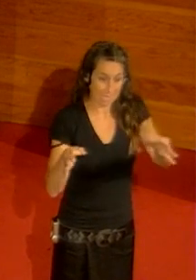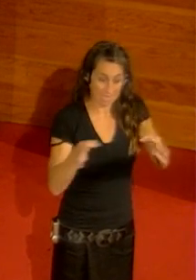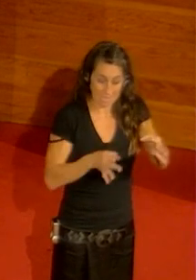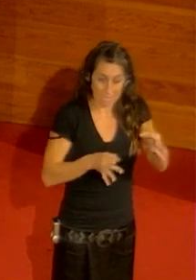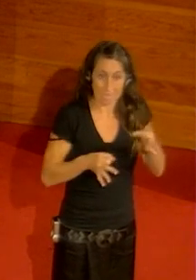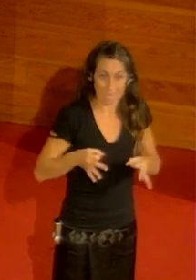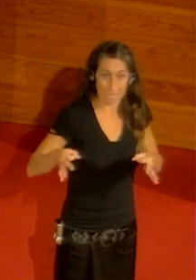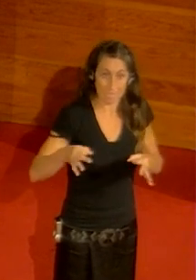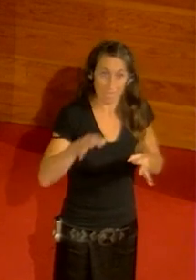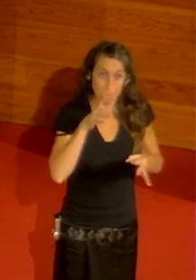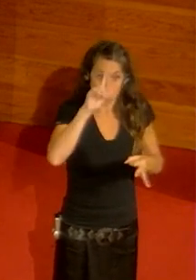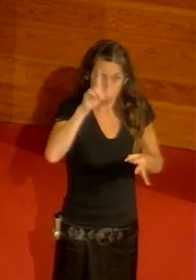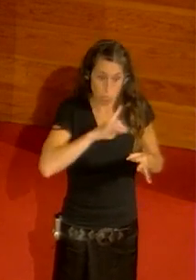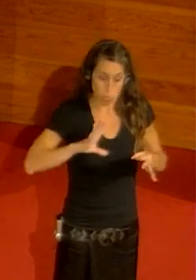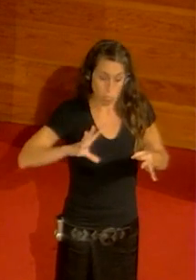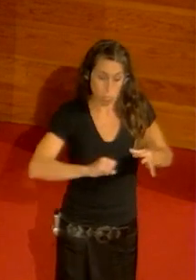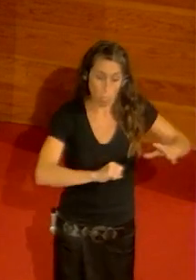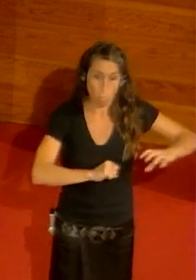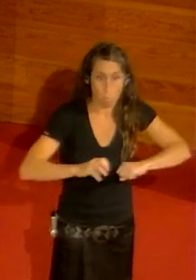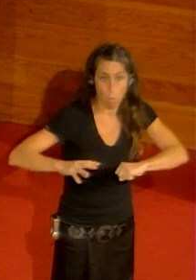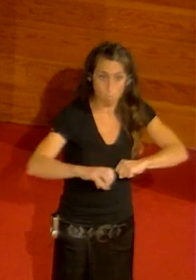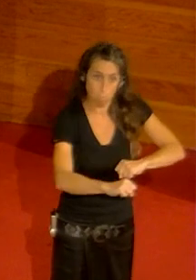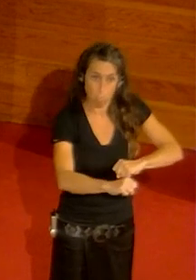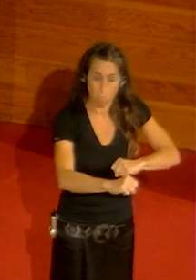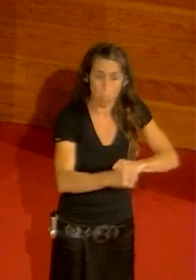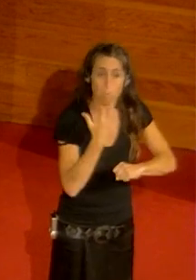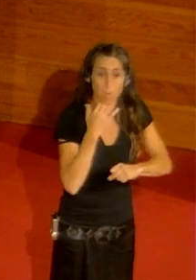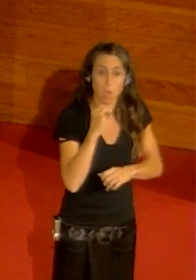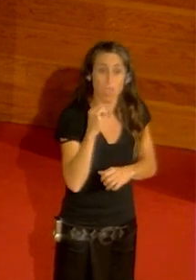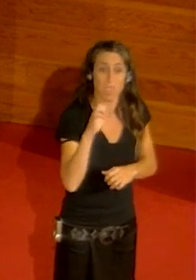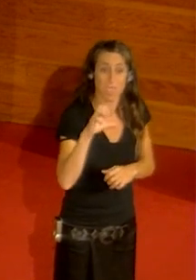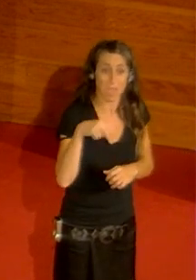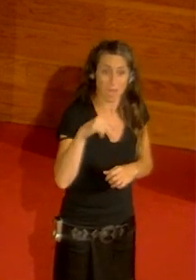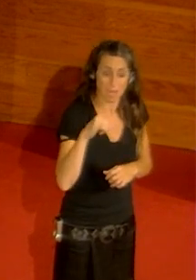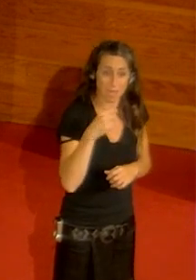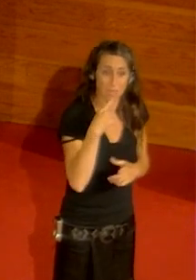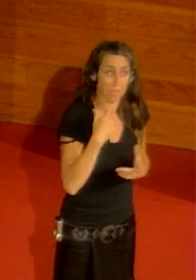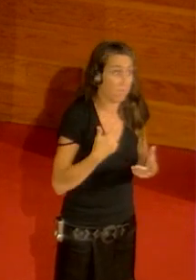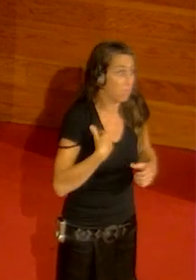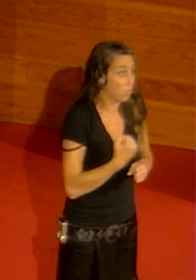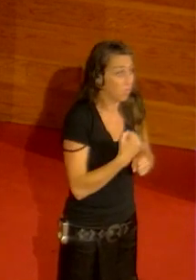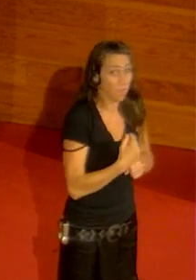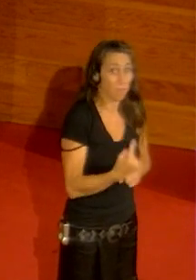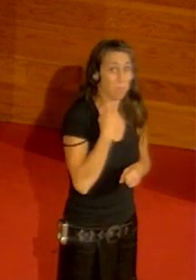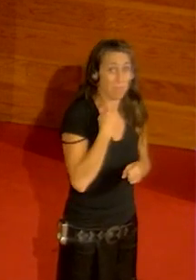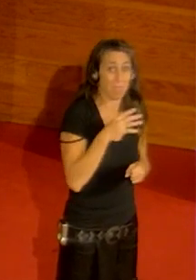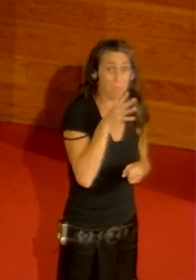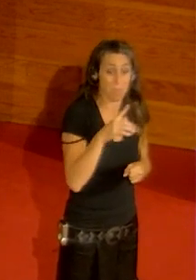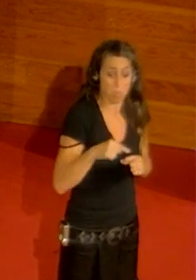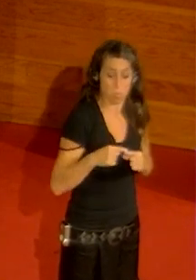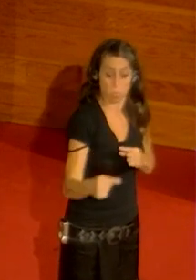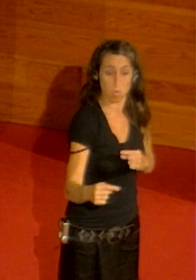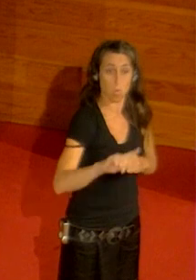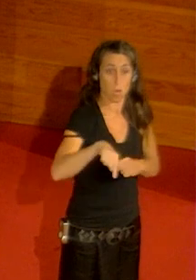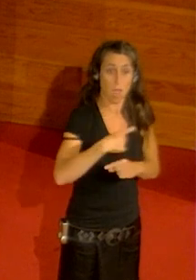y por los puestos militares Qué pasa que a veces yo en Jenny por ejemplo las dicen es que perdí mi trabajo en nablus que es una ciudad que está una hora porque